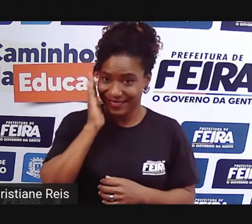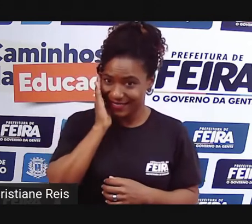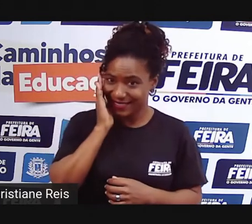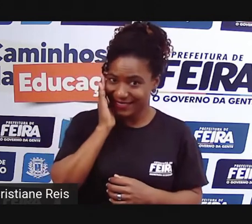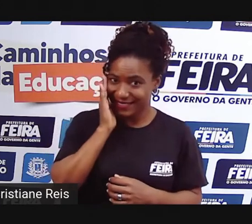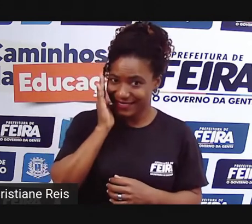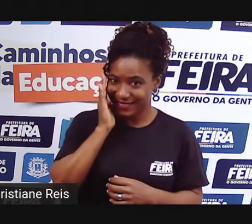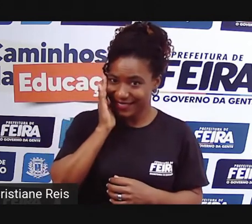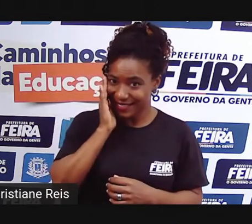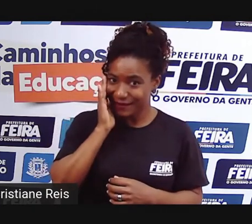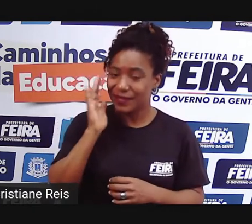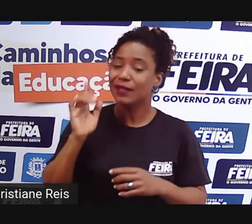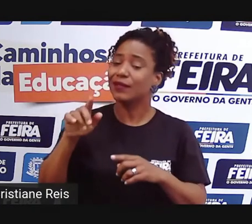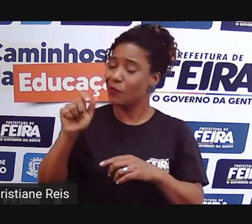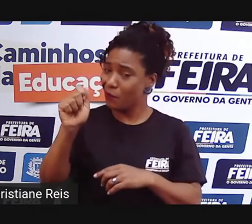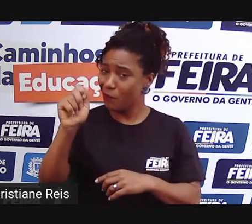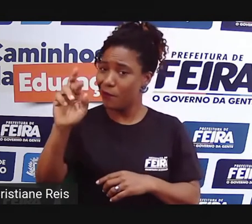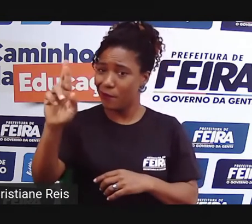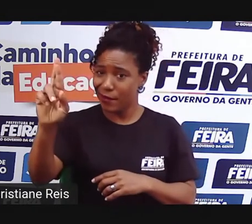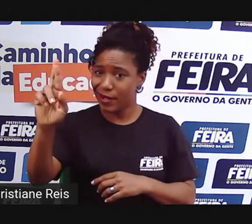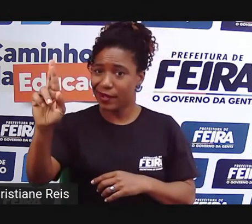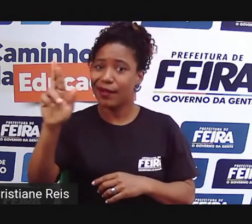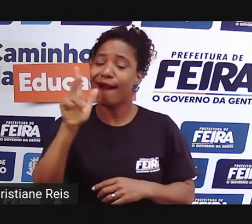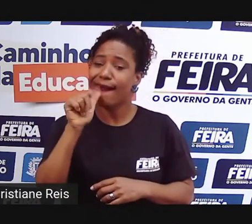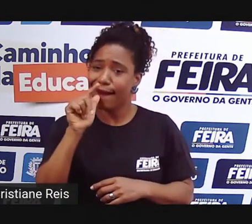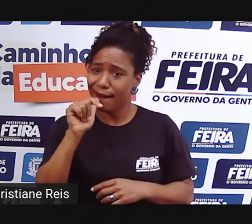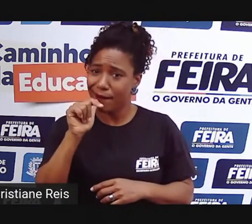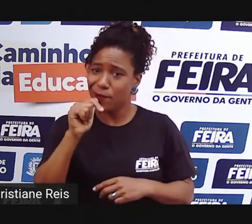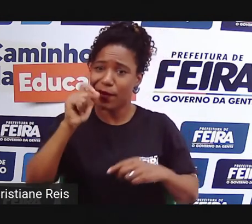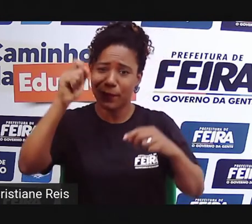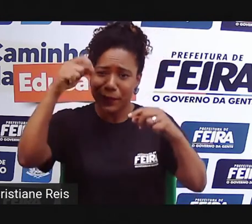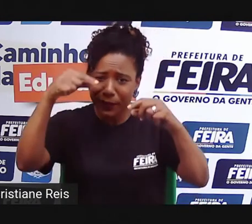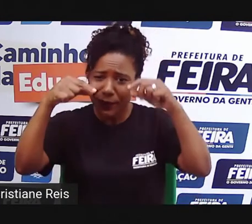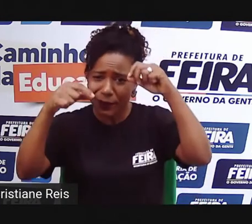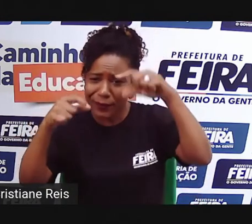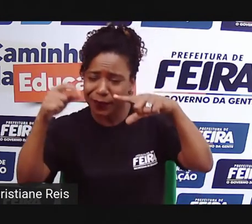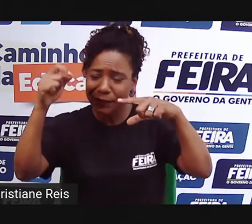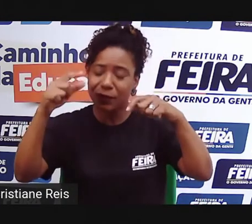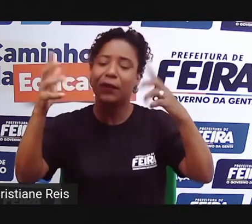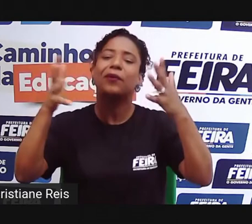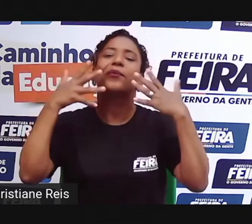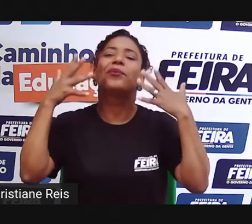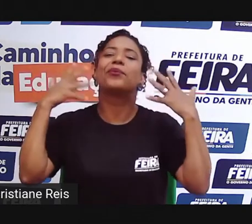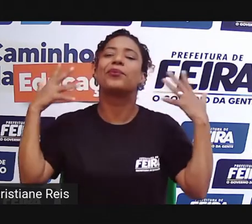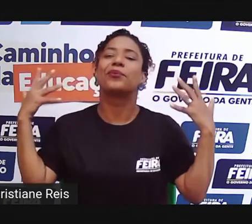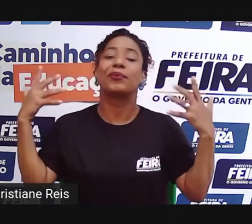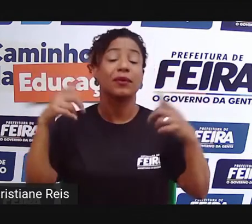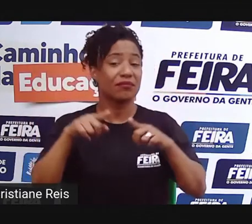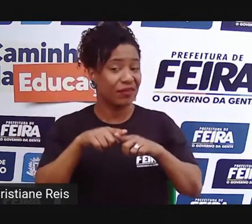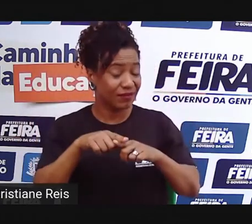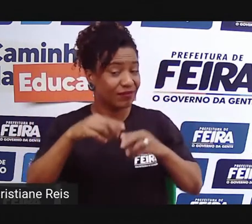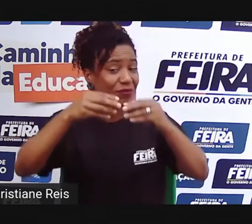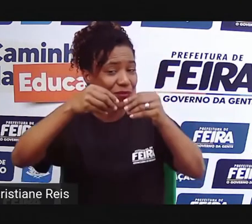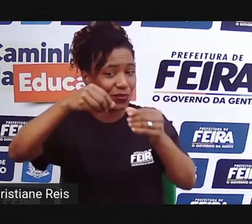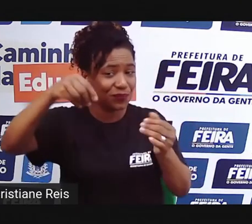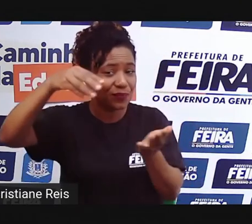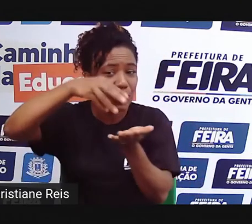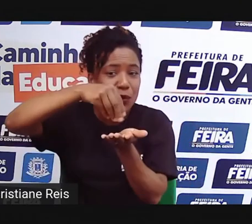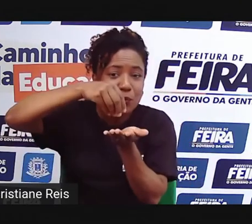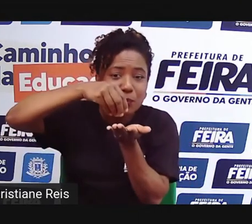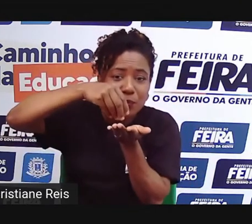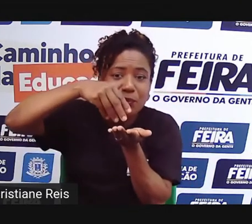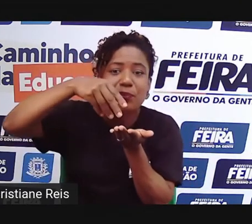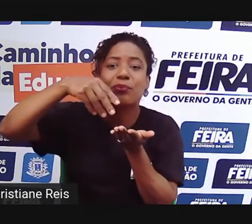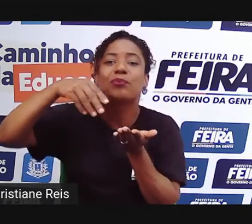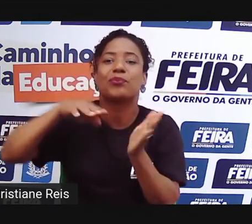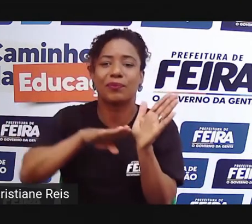tem gotículas de água? Tem poeira também, sabia? Tem vírus, tem bactérias, tem outros